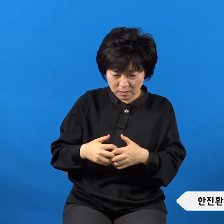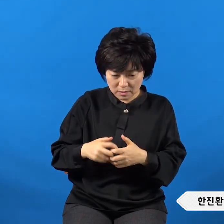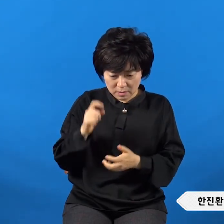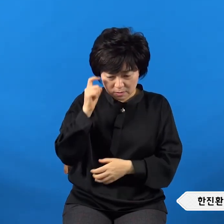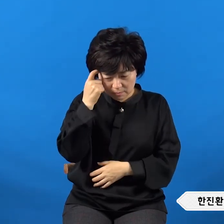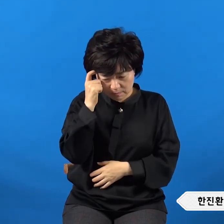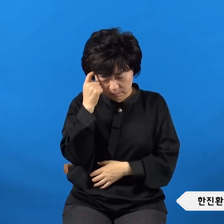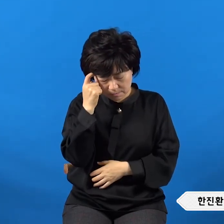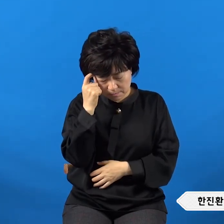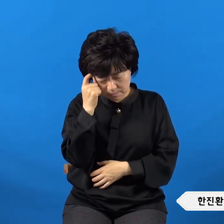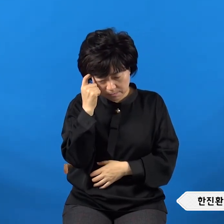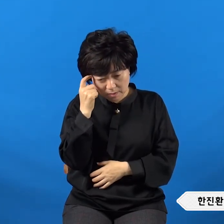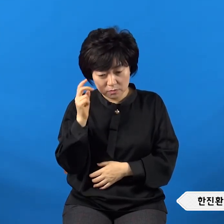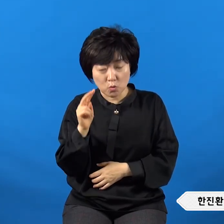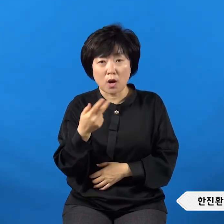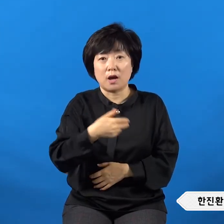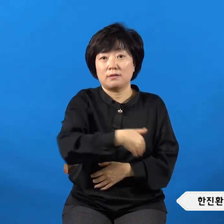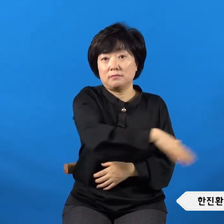획 가버렸습니다.